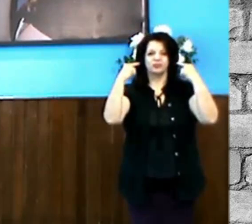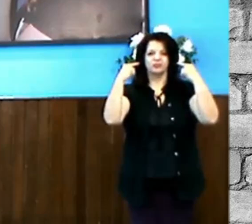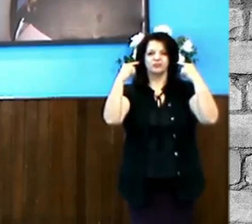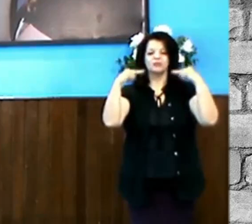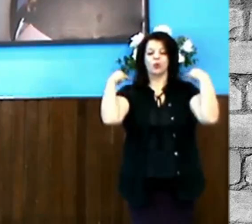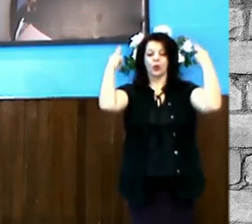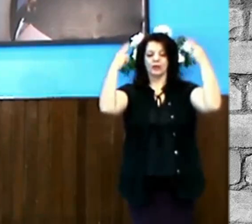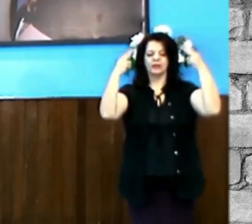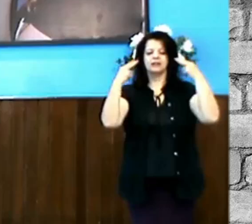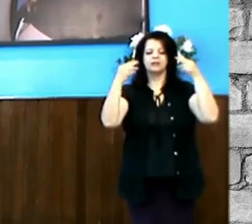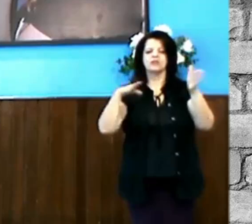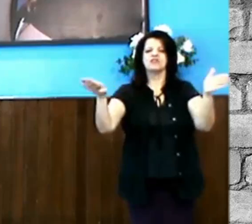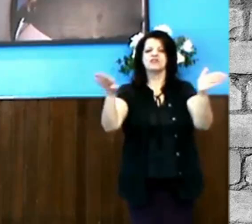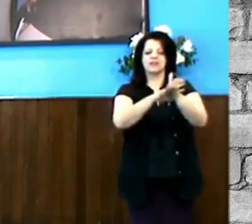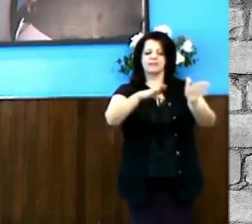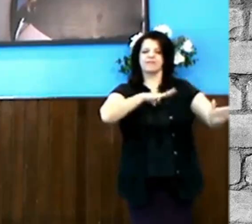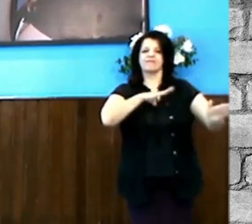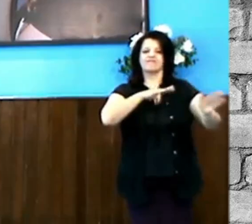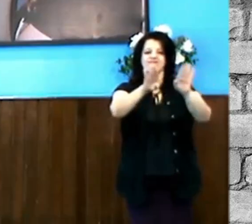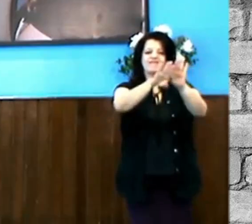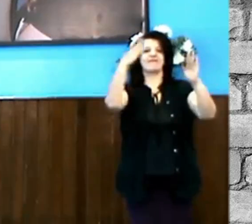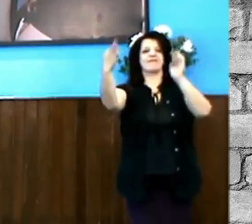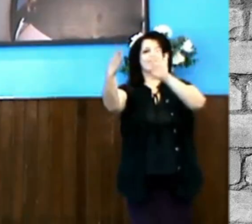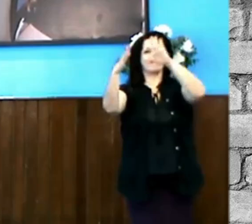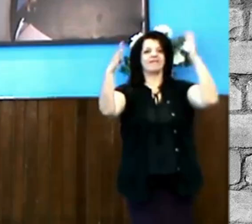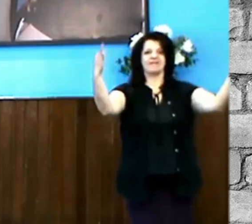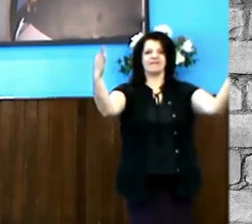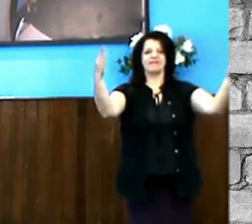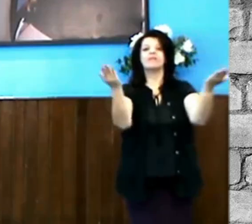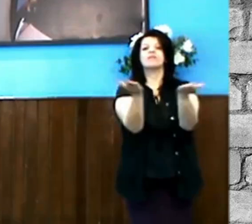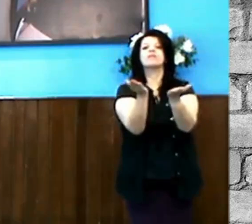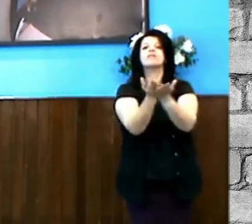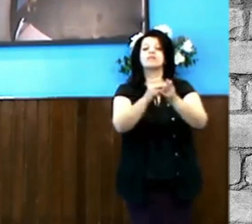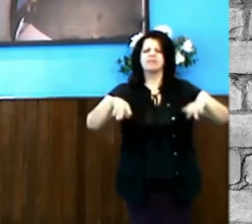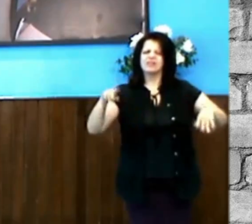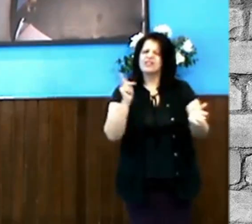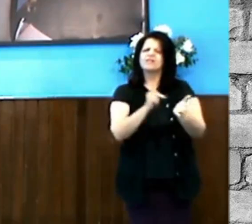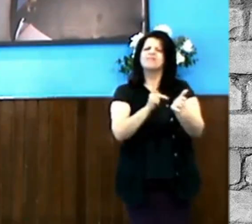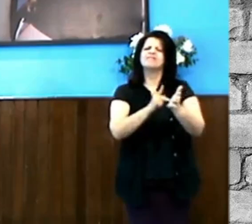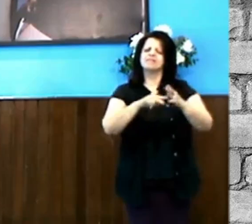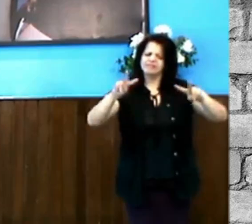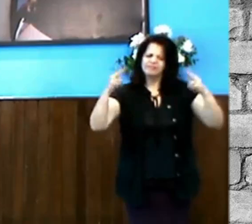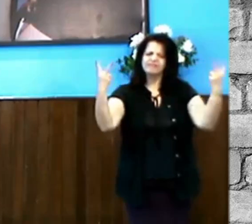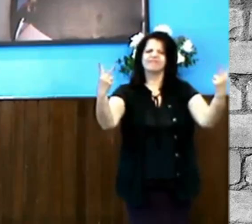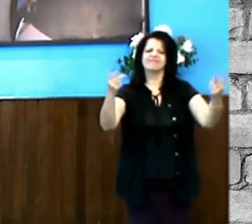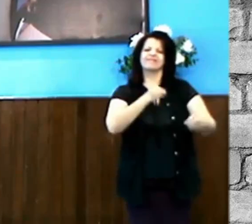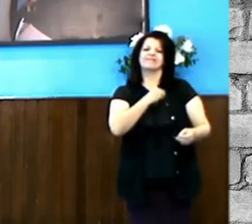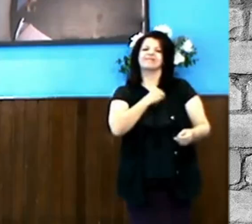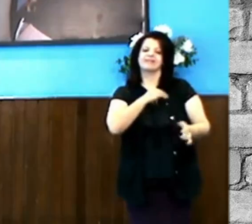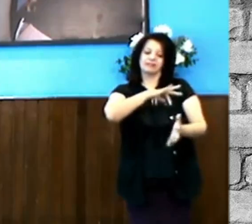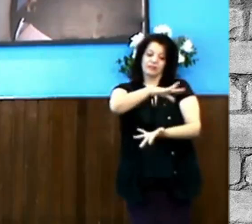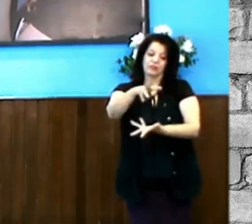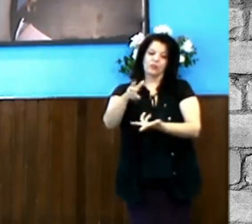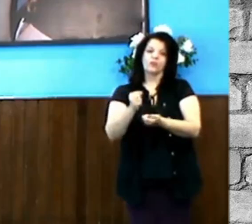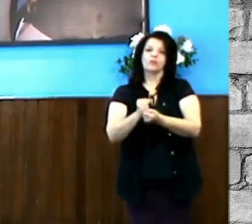pelas portas. Portanto, o cristão verdadeiro, aquele que vai vencer o pecado no mundo, é aquele que se apega de